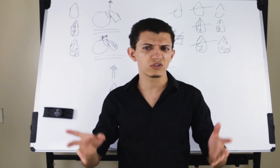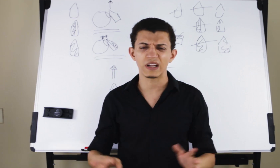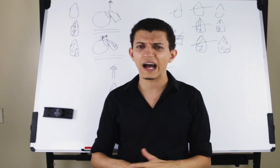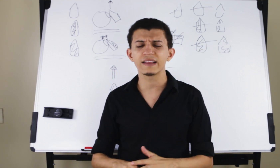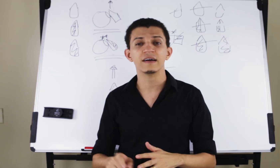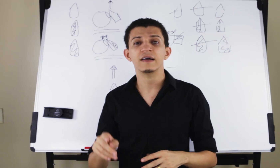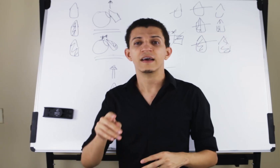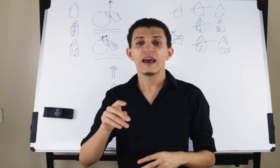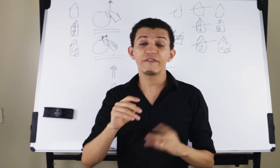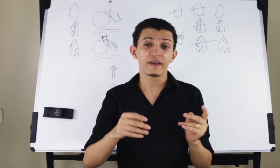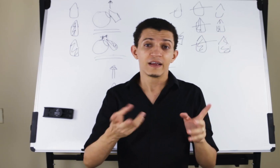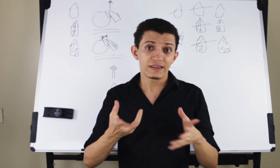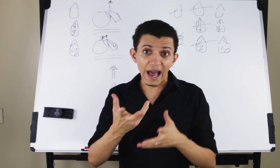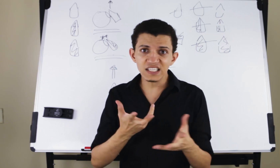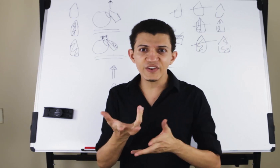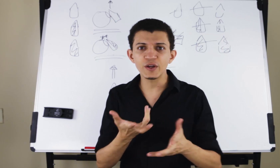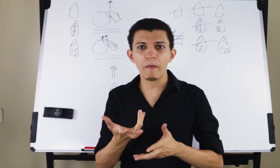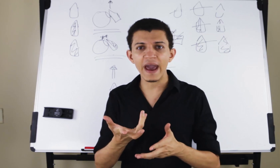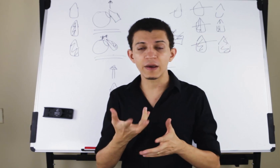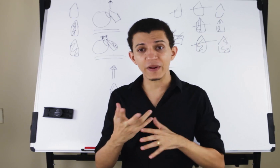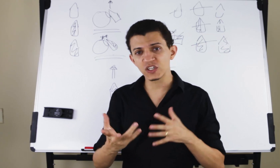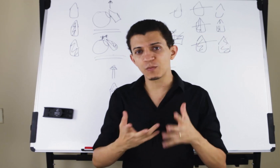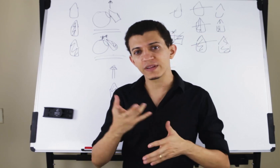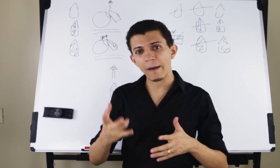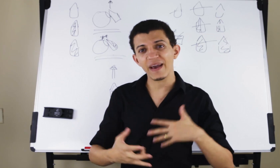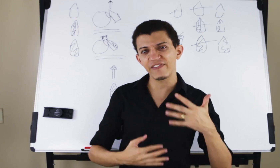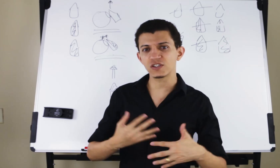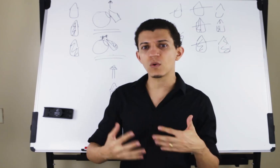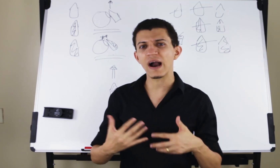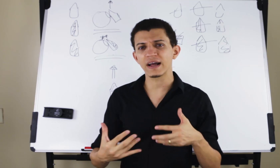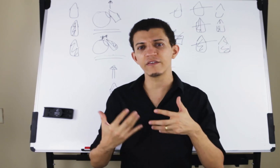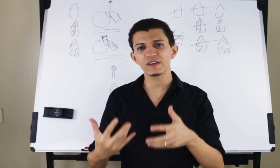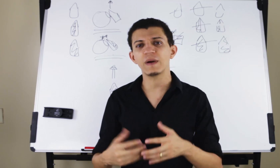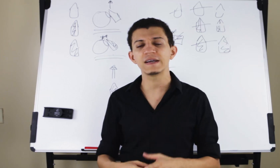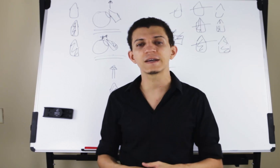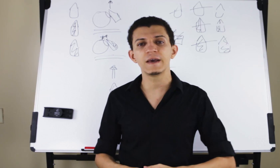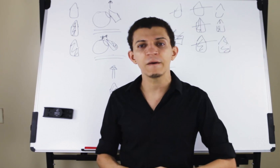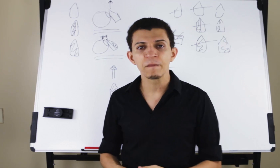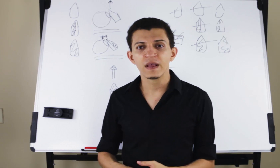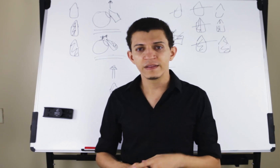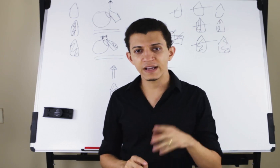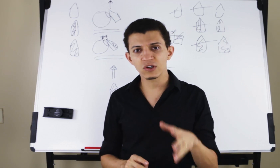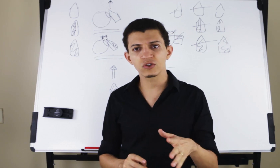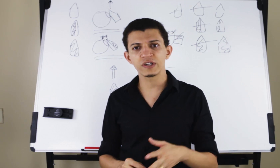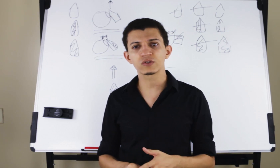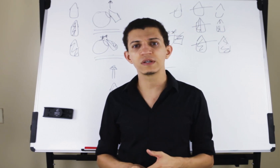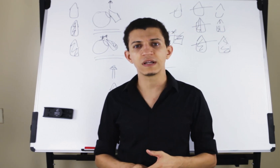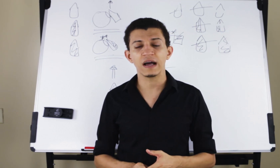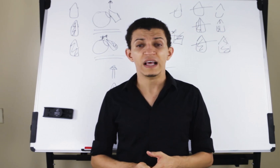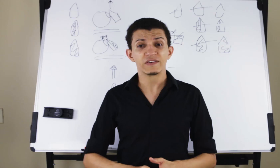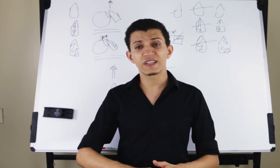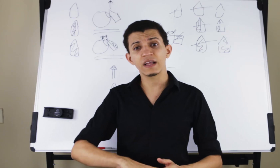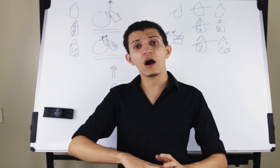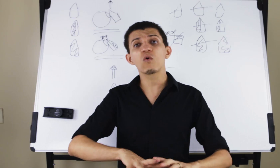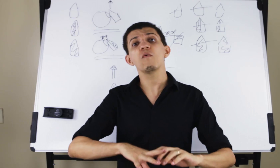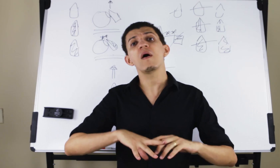de nada. Enfim, dá esse feedback para a gente poder aperfeiçoar cada vez mais aqui. Deixe suas sugestões lá. Se você tem alguma